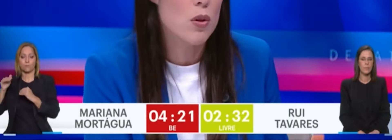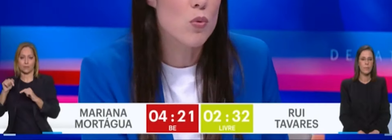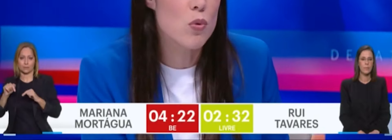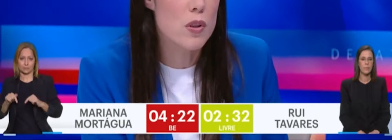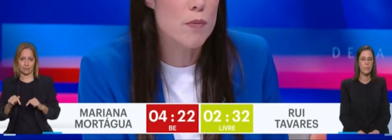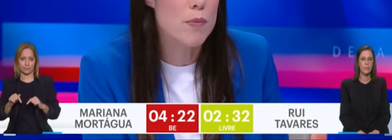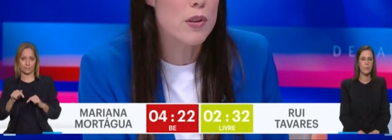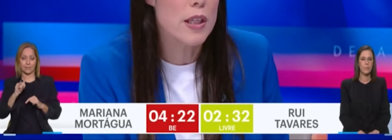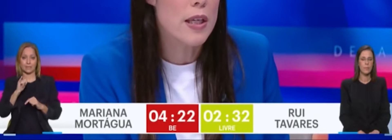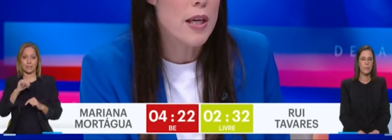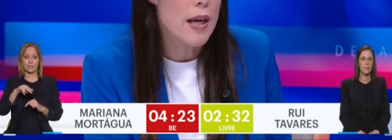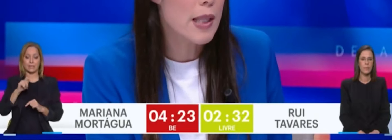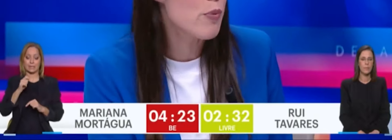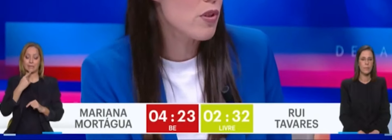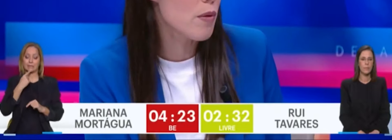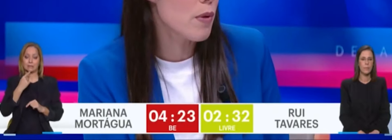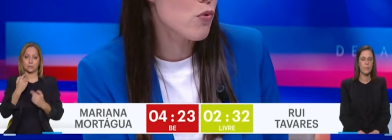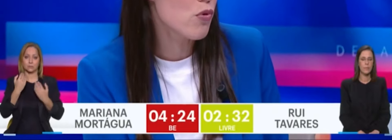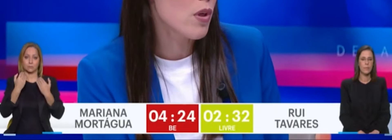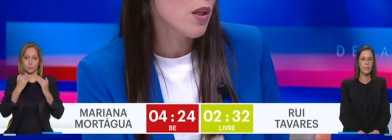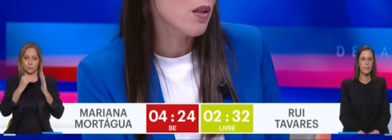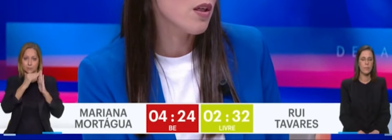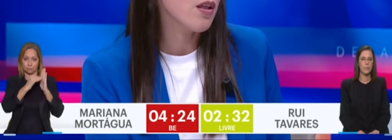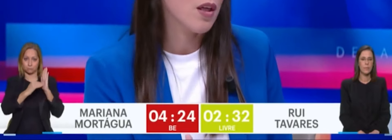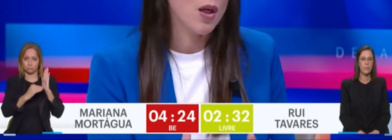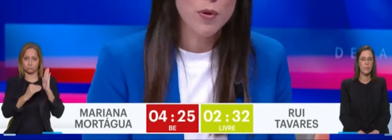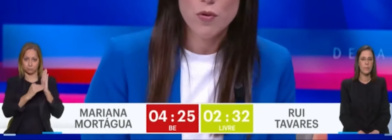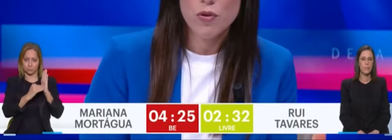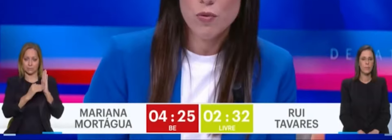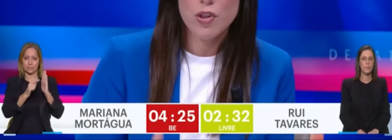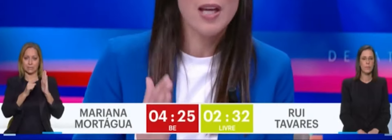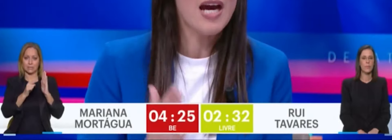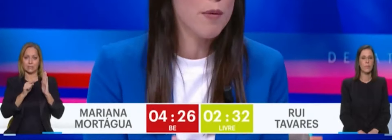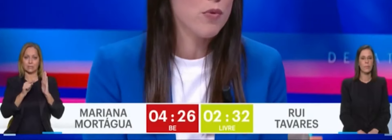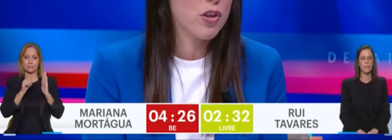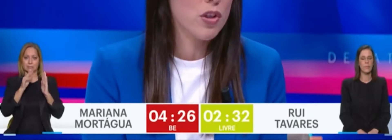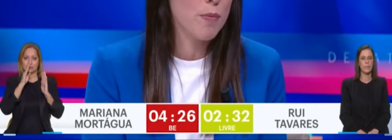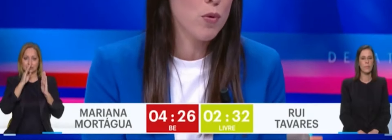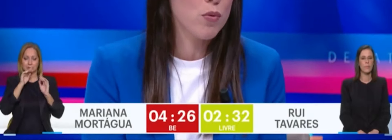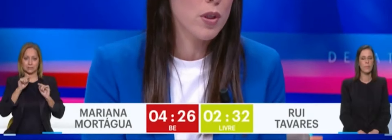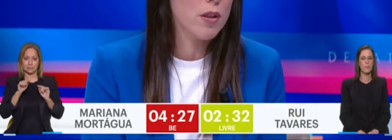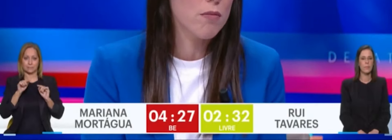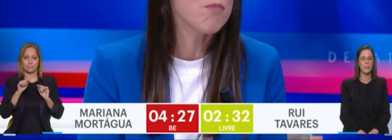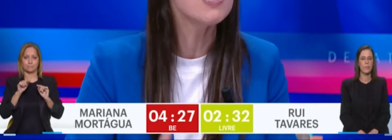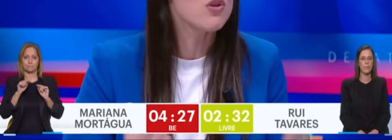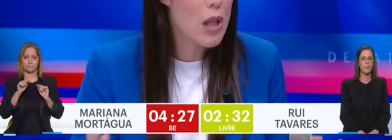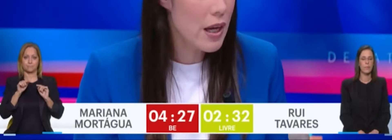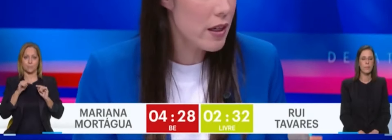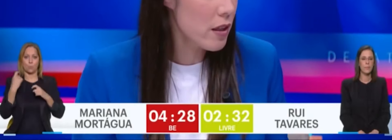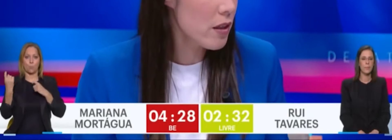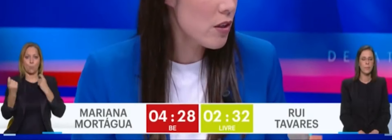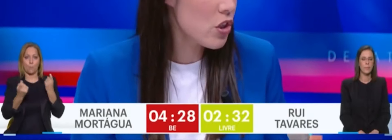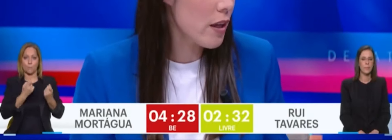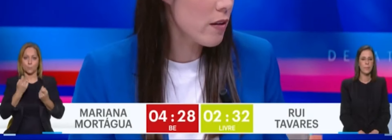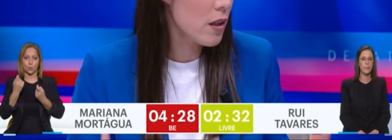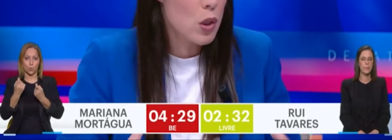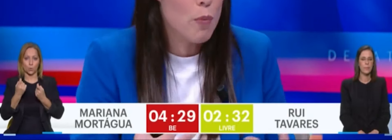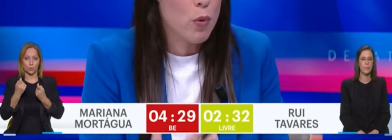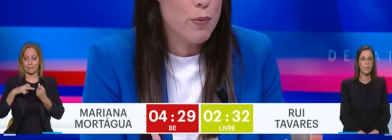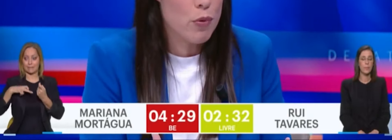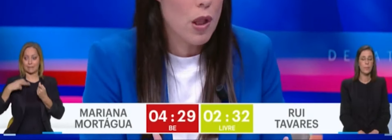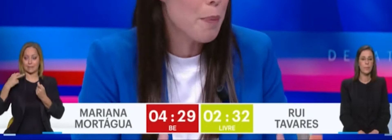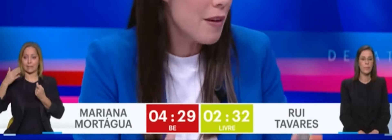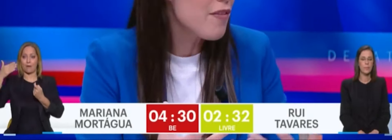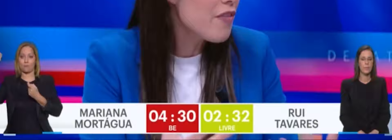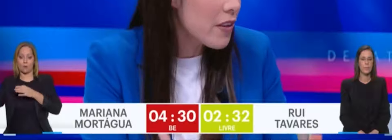diz no último boletim até porque sabemos que enquanto nós não estancos esta procura Milionária externa que não